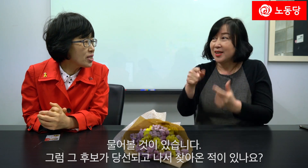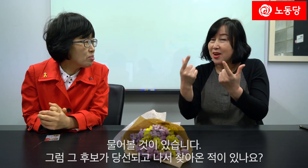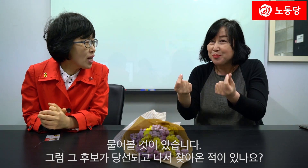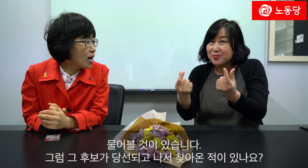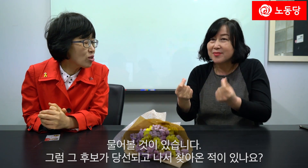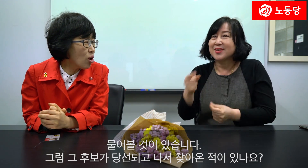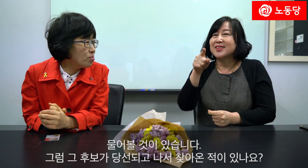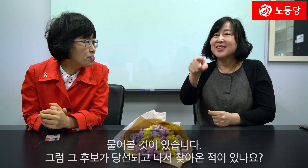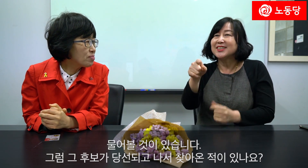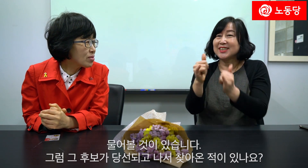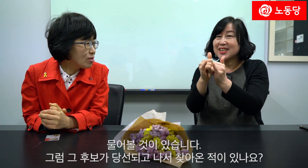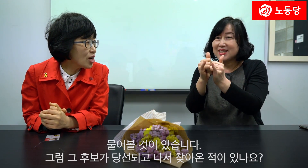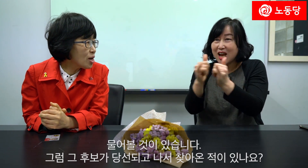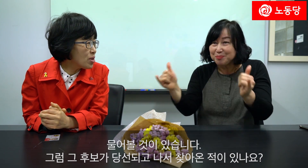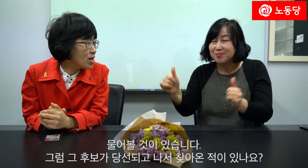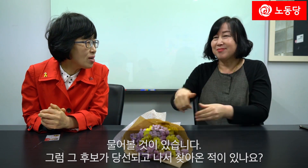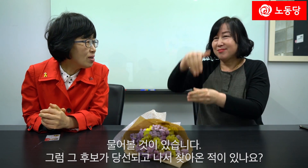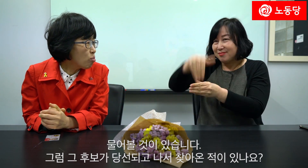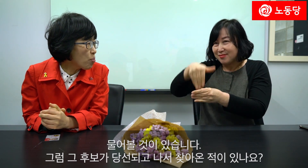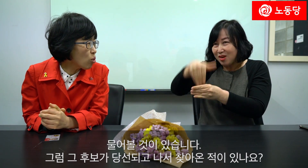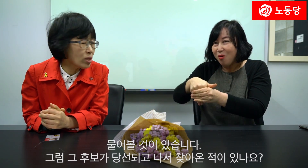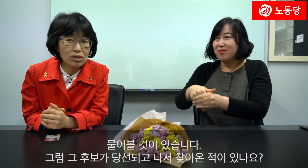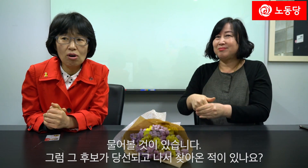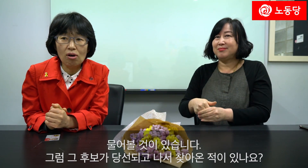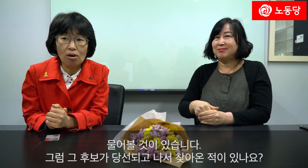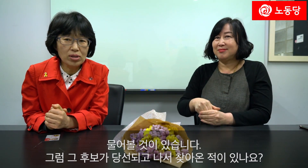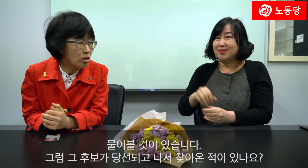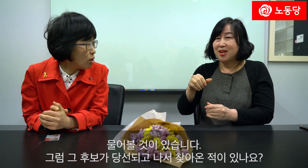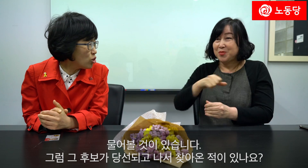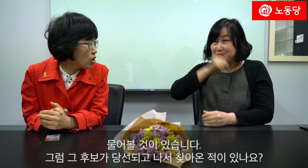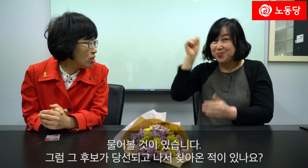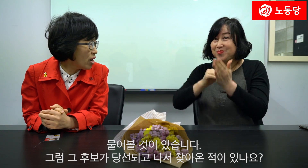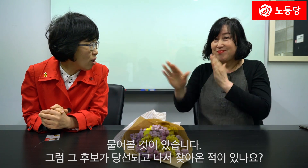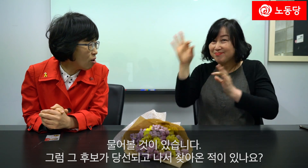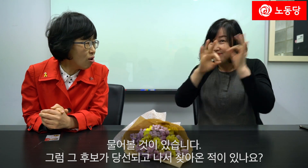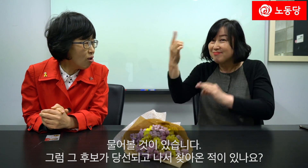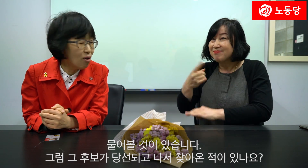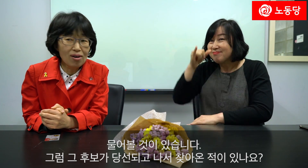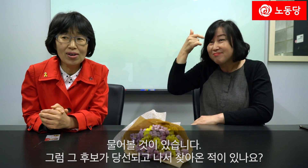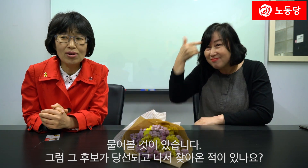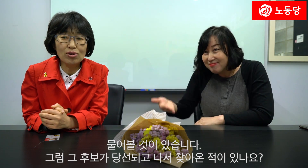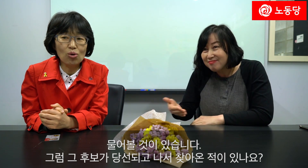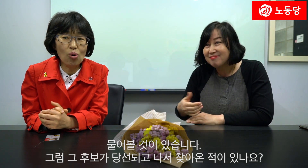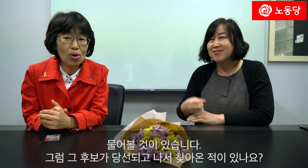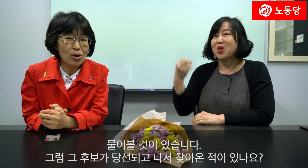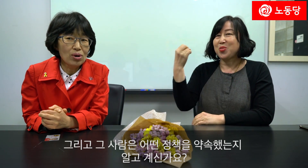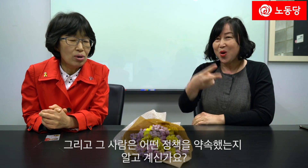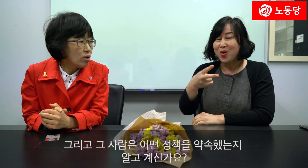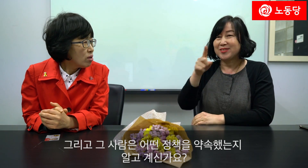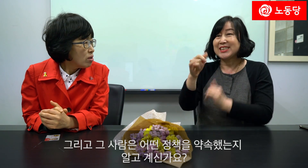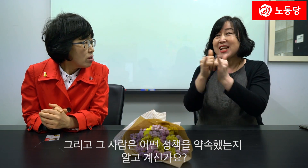물어볼 게 있습니다. 그럼 그 사람이 뽑히고 나서 찾아온 적이 있나요?